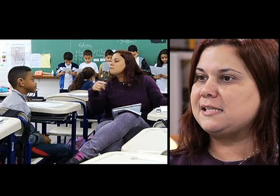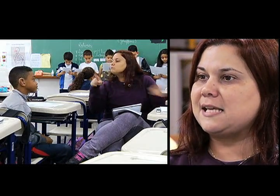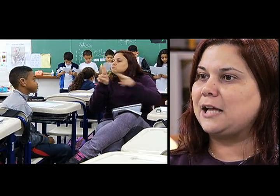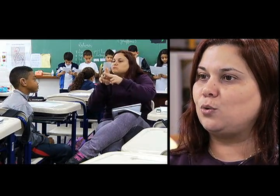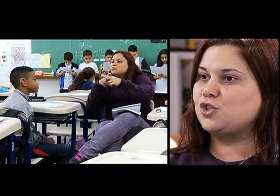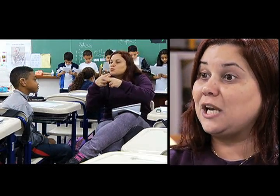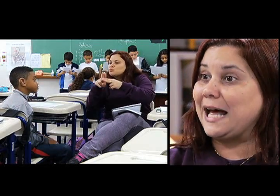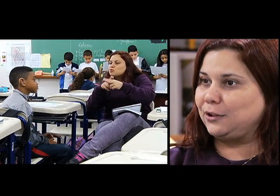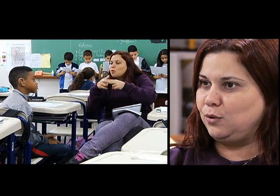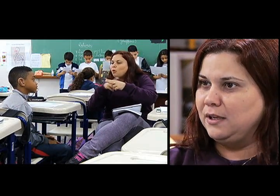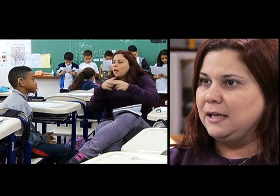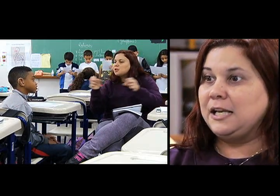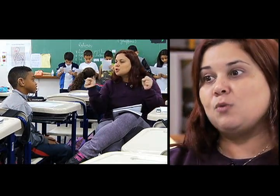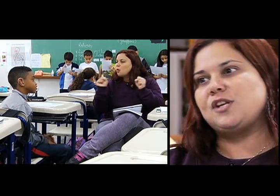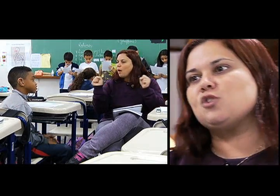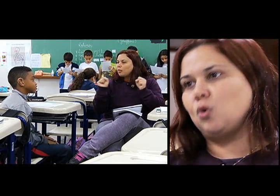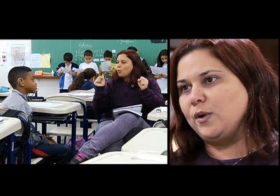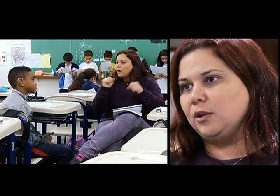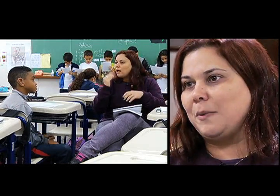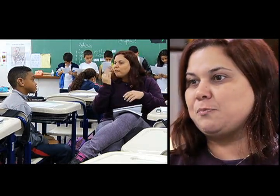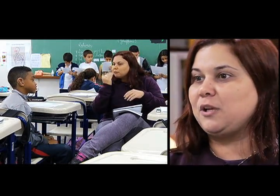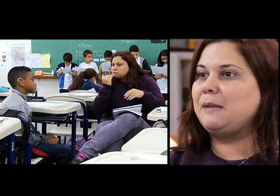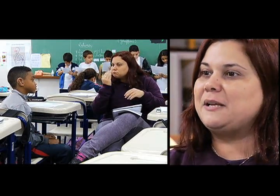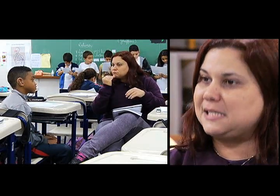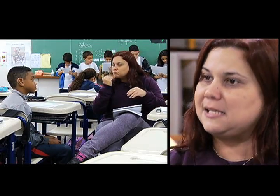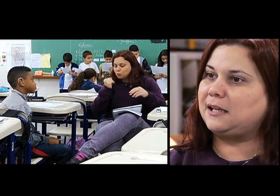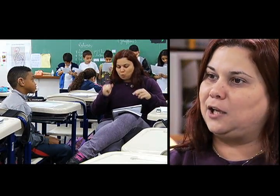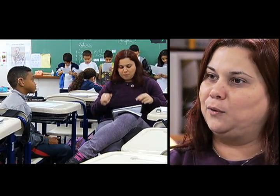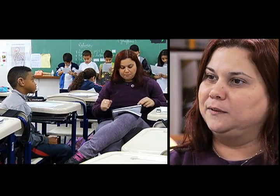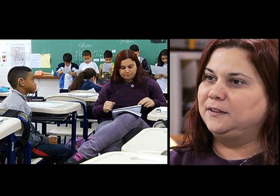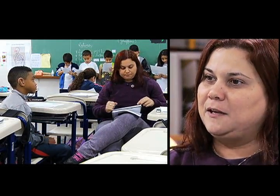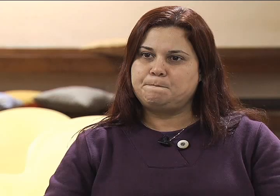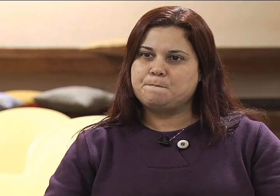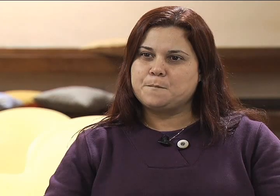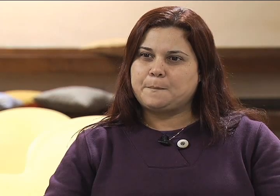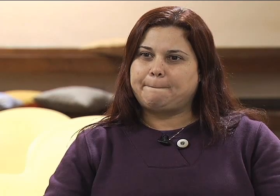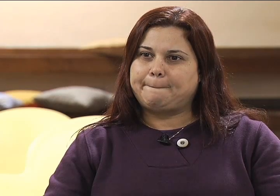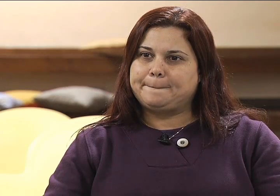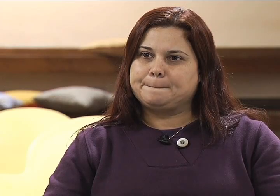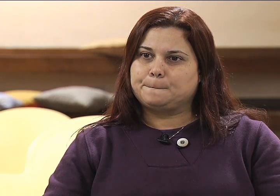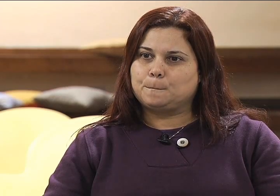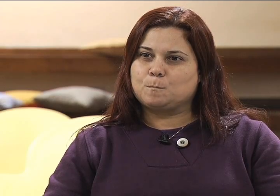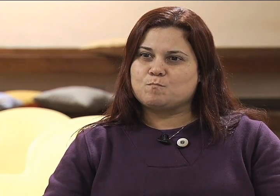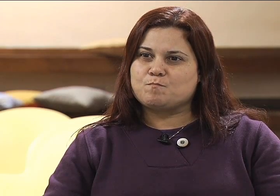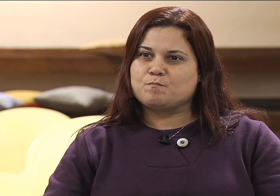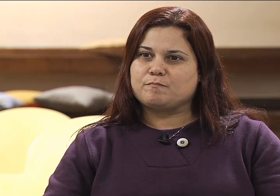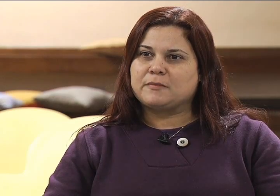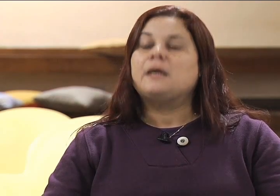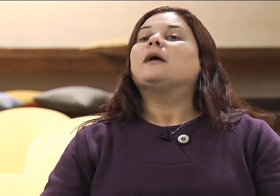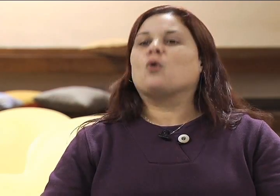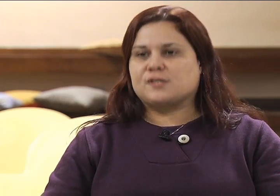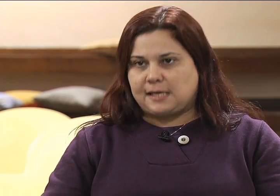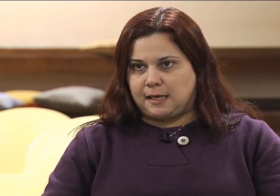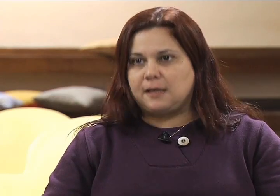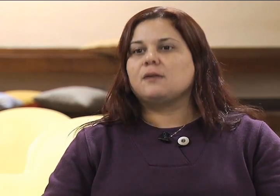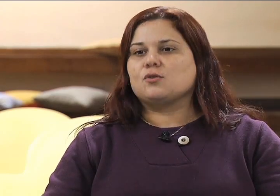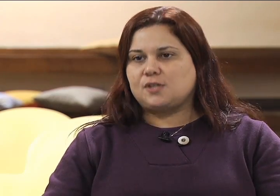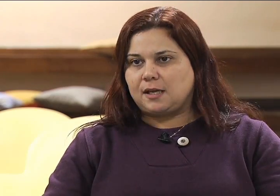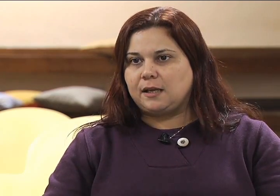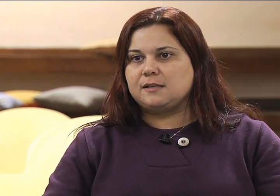diferenciado de lado, não sendo excluído, mas porque ele precisa daquilo. Mas ele consegue avançar, ele consegue... Consegue. Eles têm,